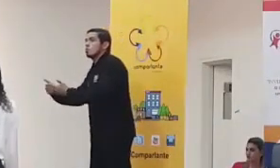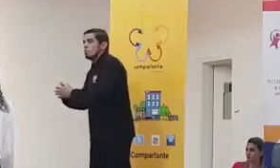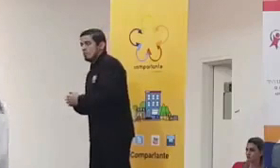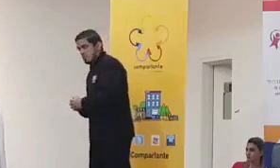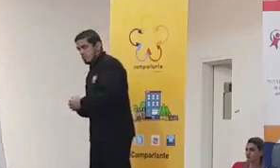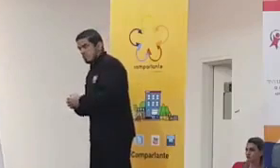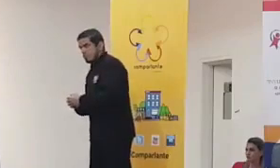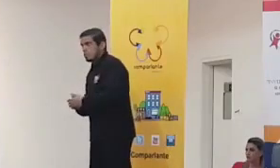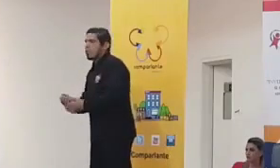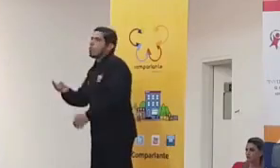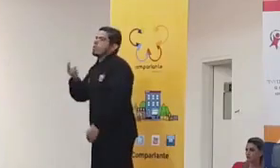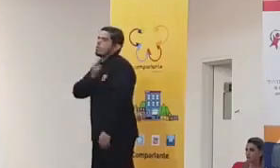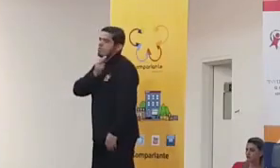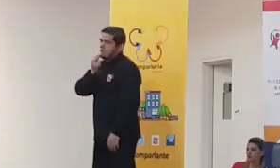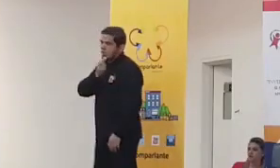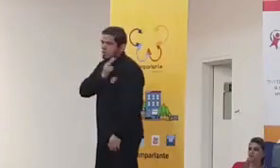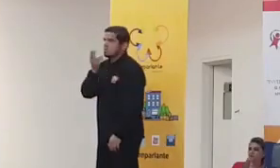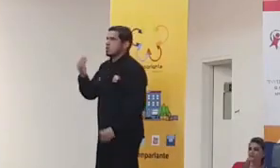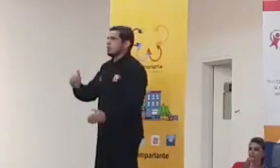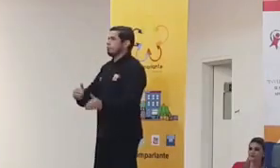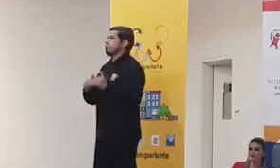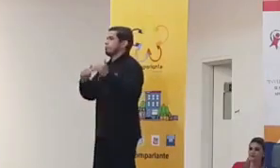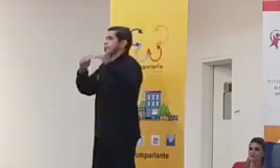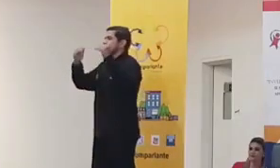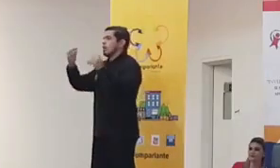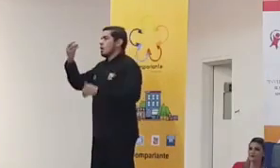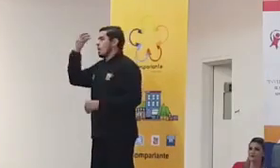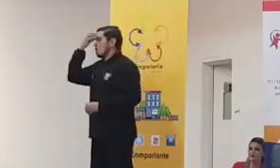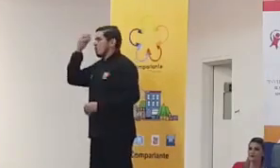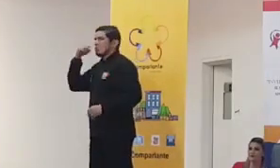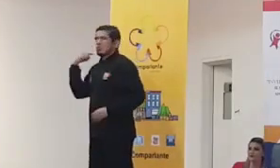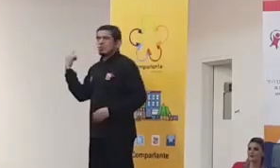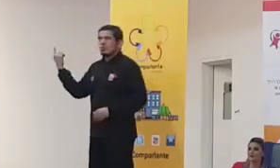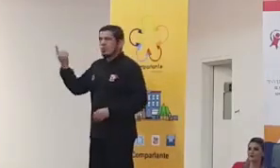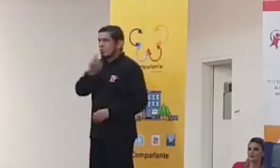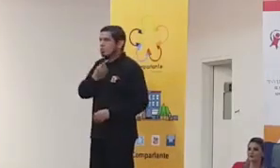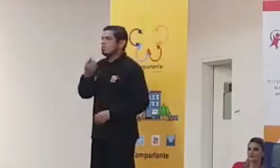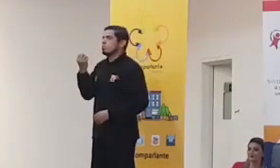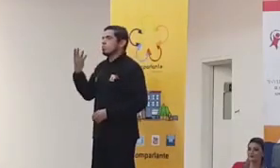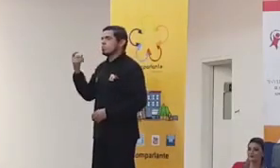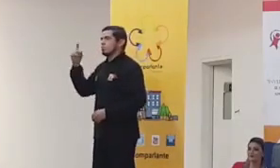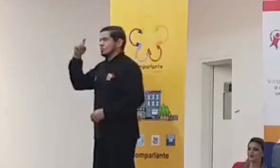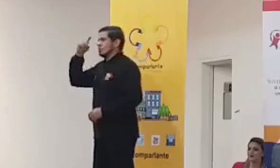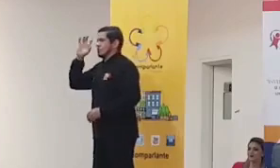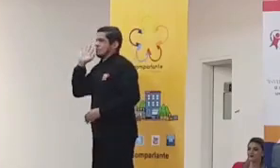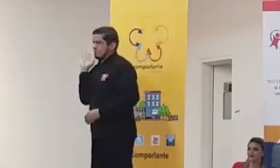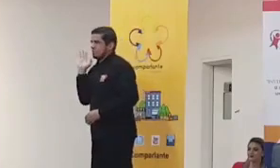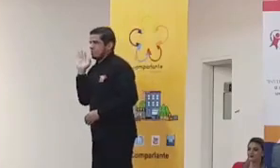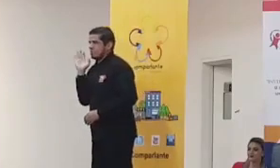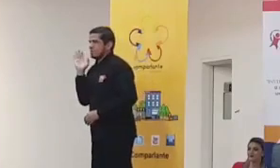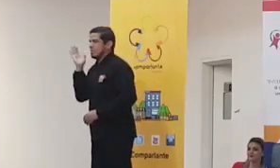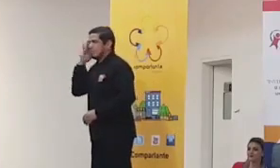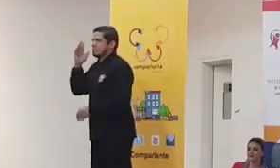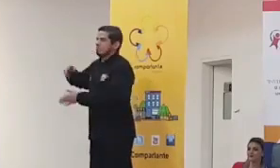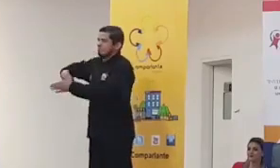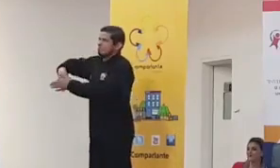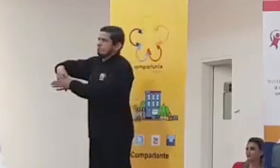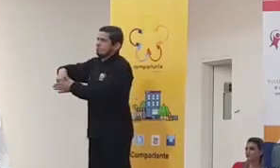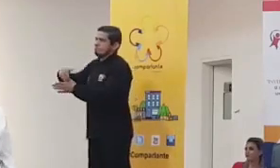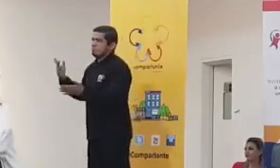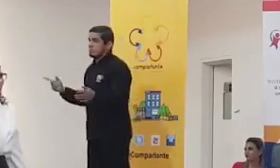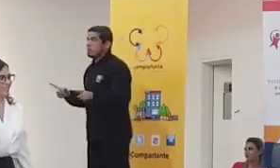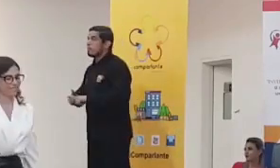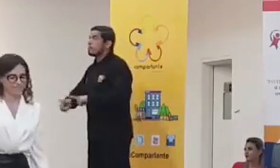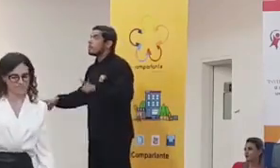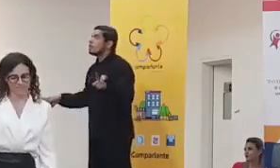el sistema universitario, el sistema académico, el sistema educativo en general tiene muchas dificultades que debemos afrontar. Pero